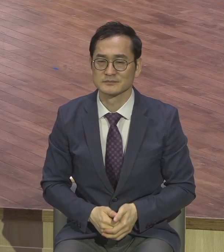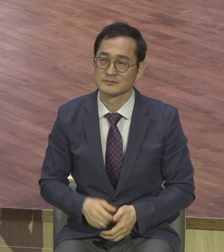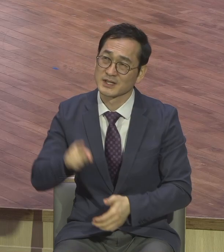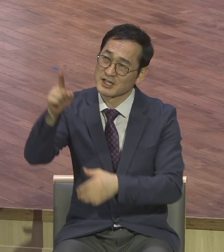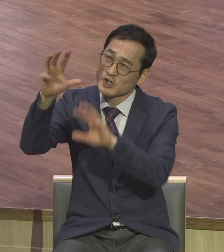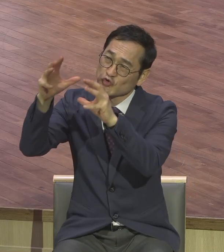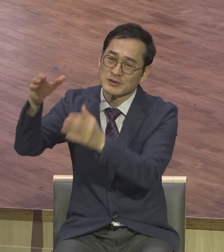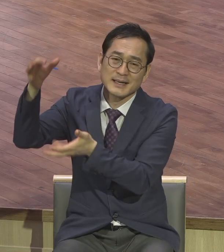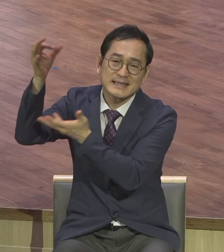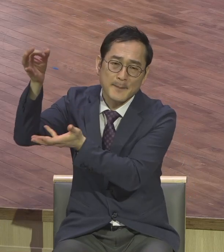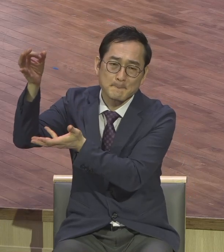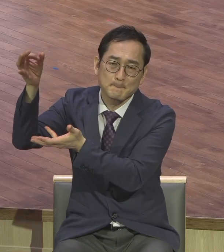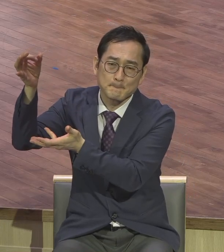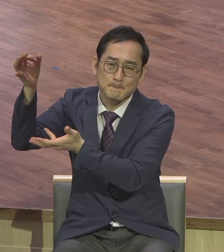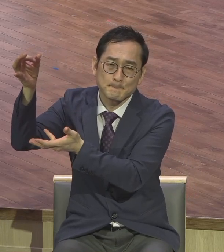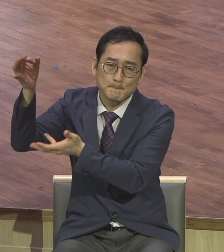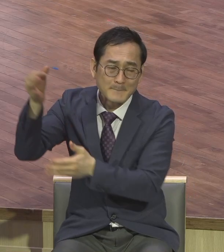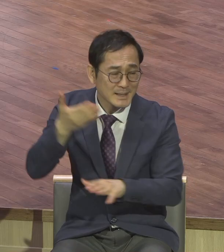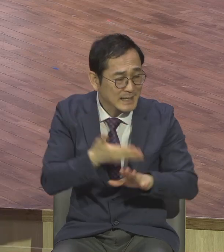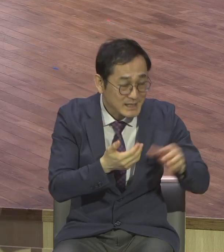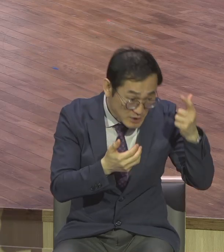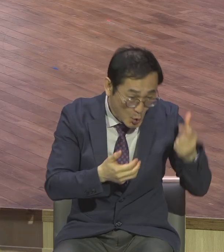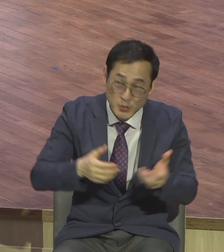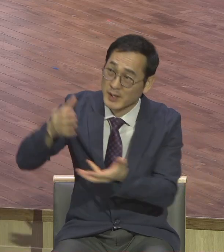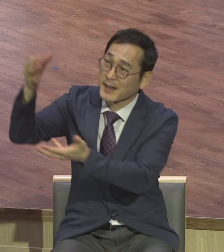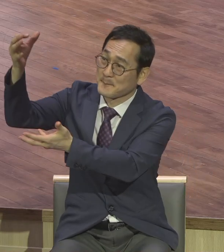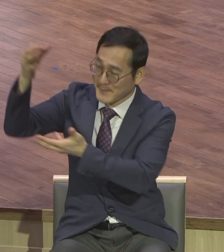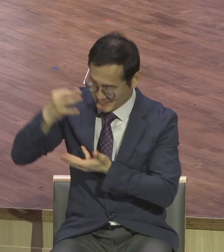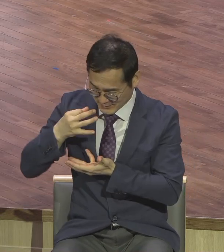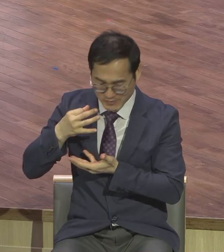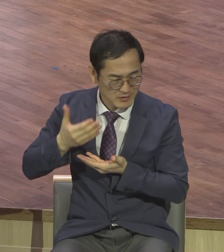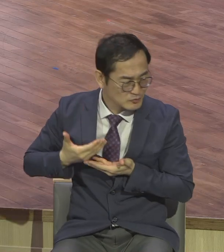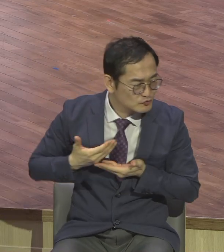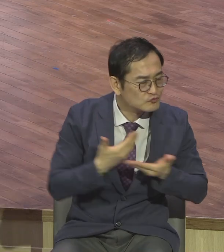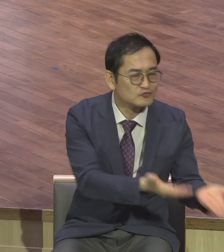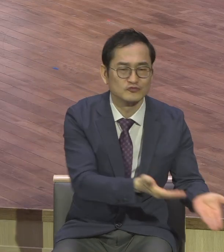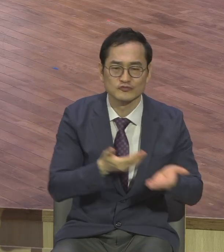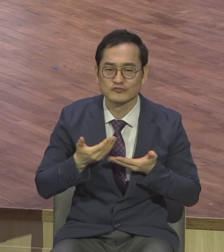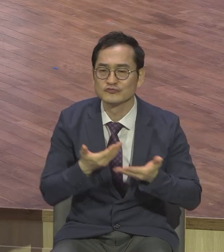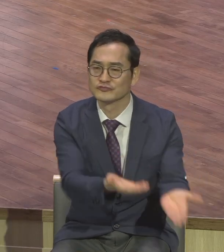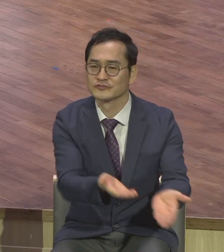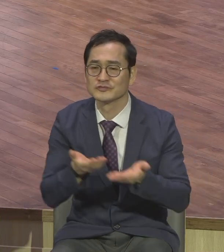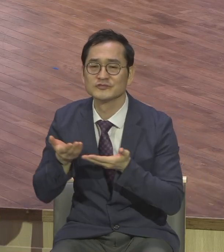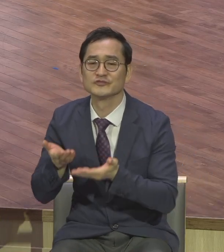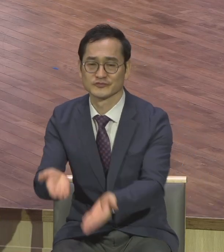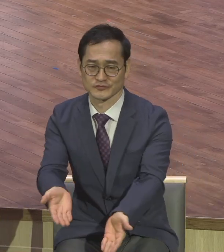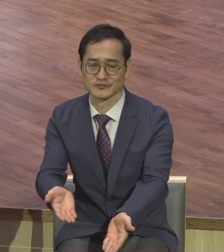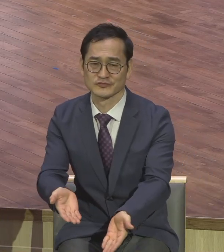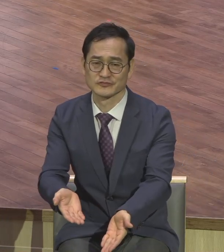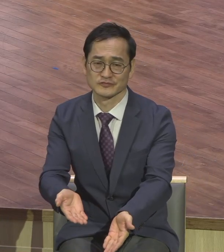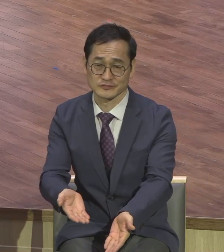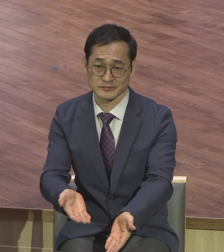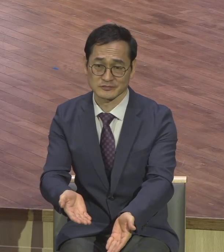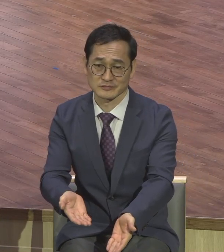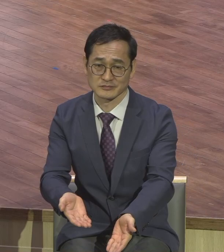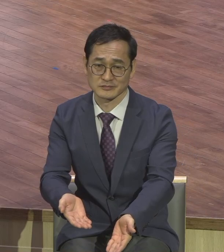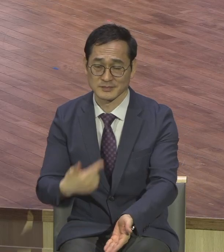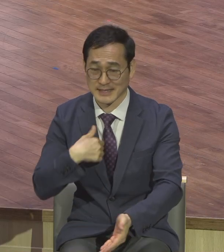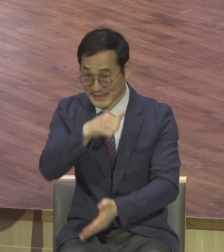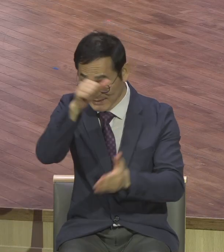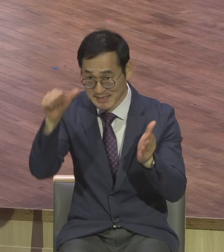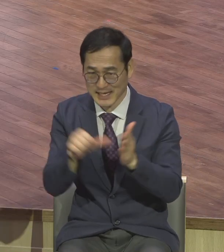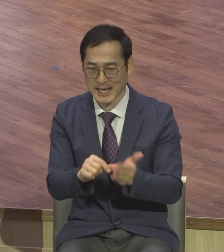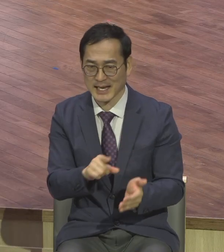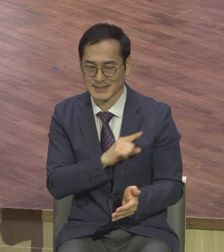나라의 유업을 또 다른 영혼들에게 전달하는 이 사명을 사는 것이 우리 인생의 가장